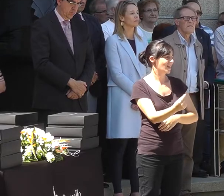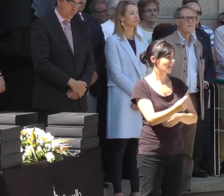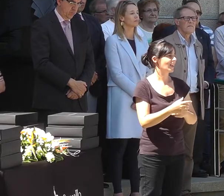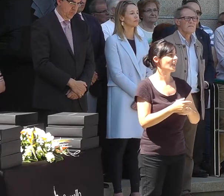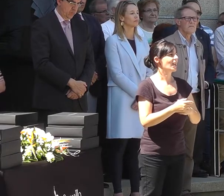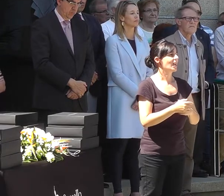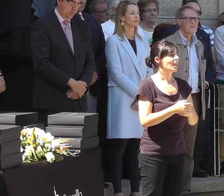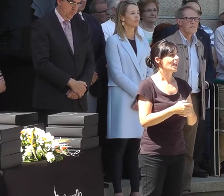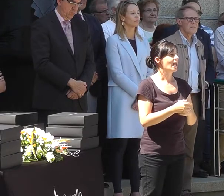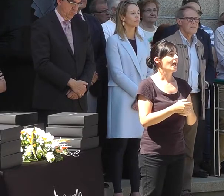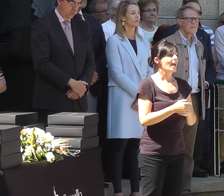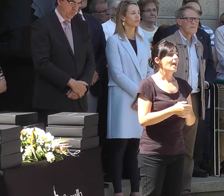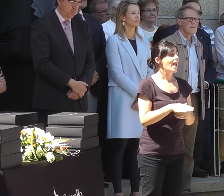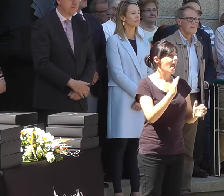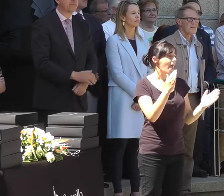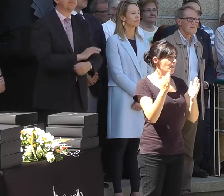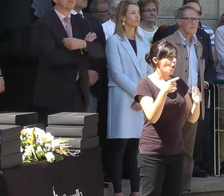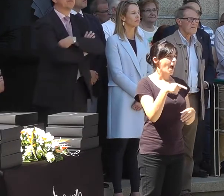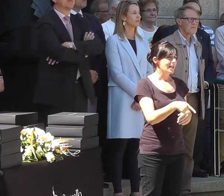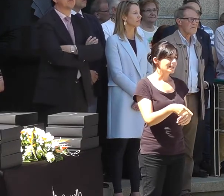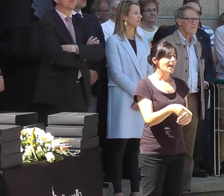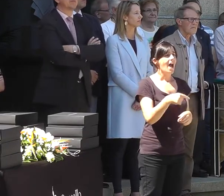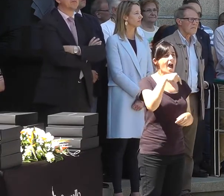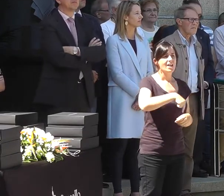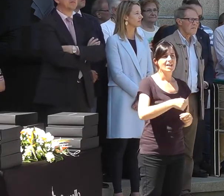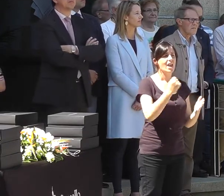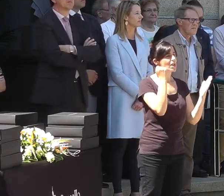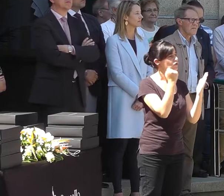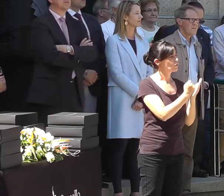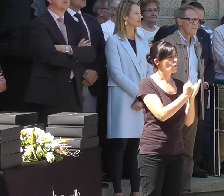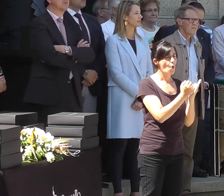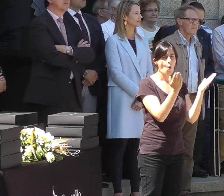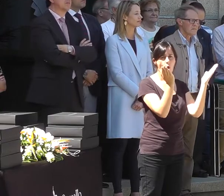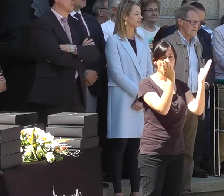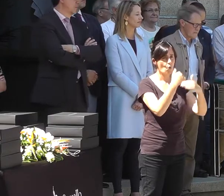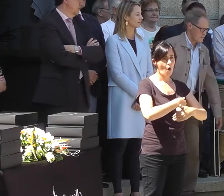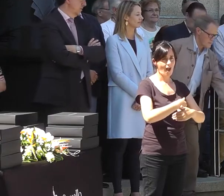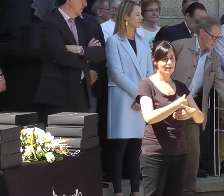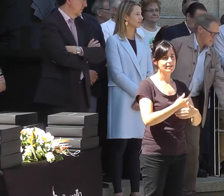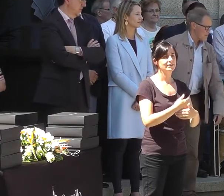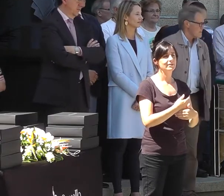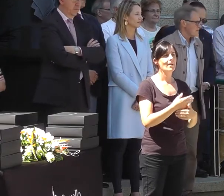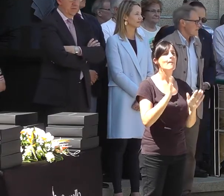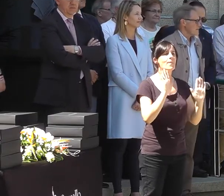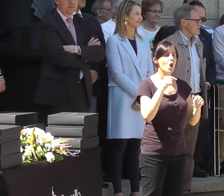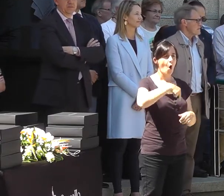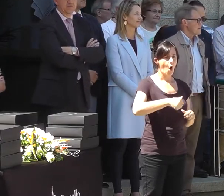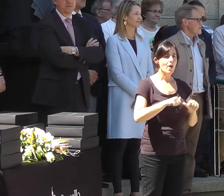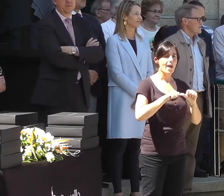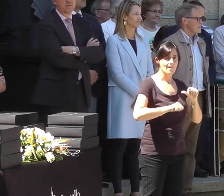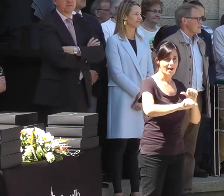cumprise coa normativa heráldica. Dende hoxe, estes dous importantes símbolos de